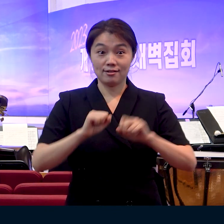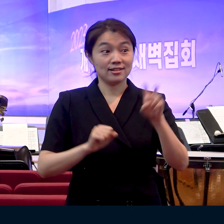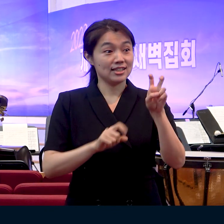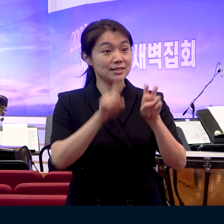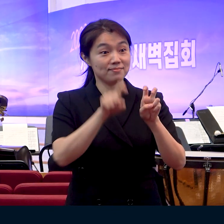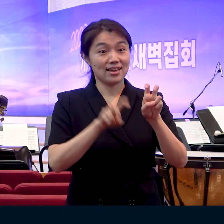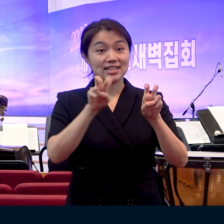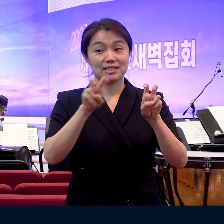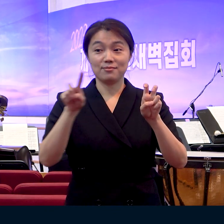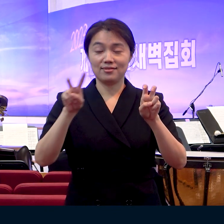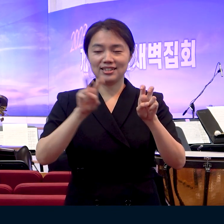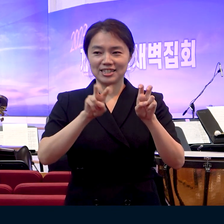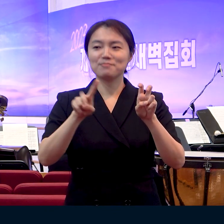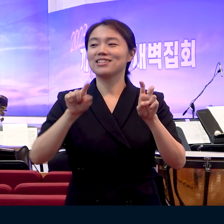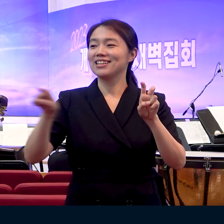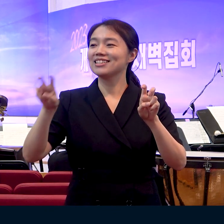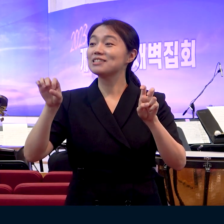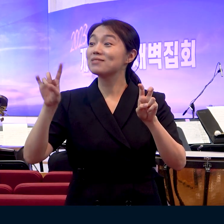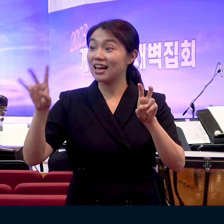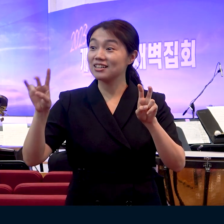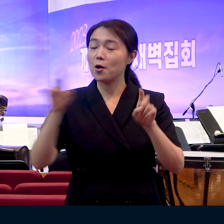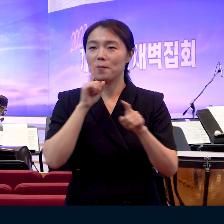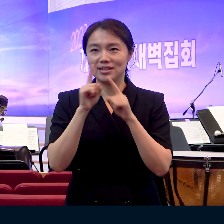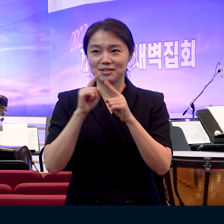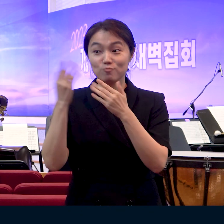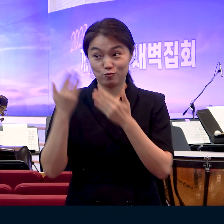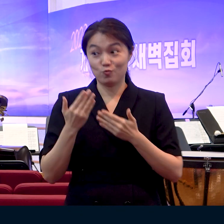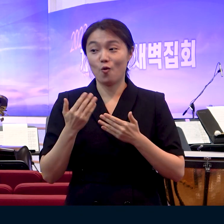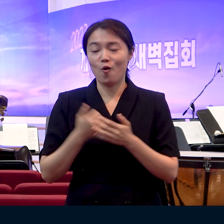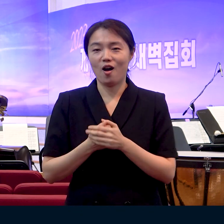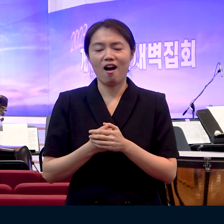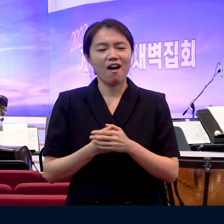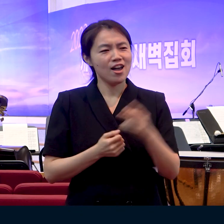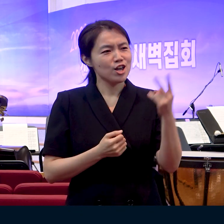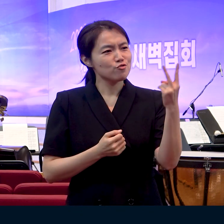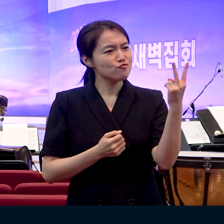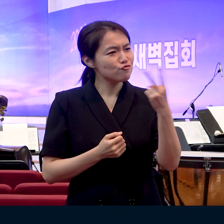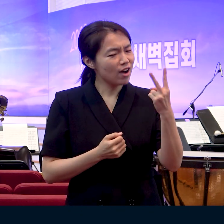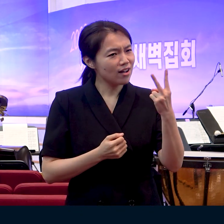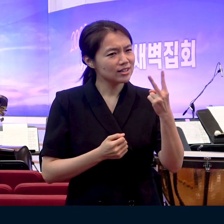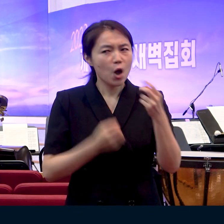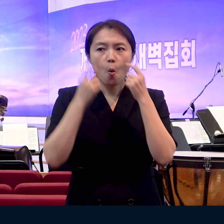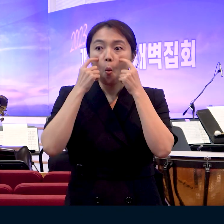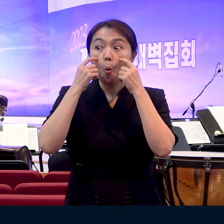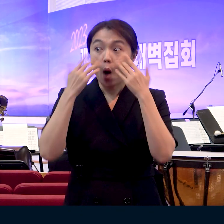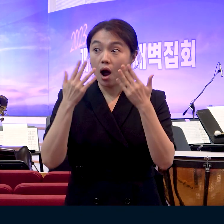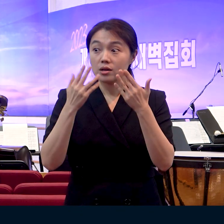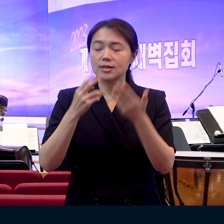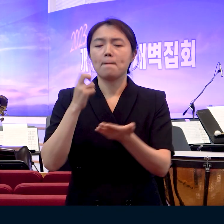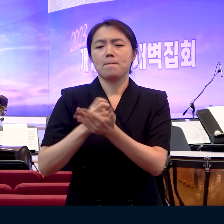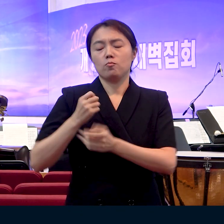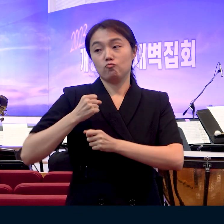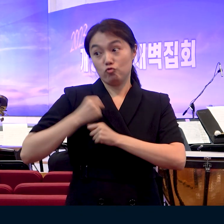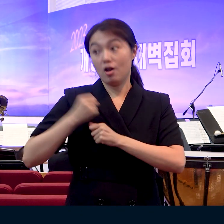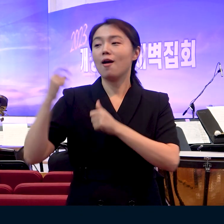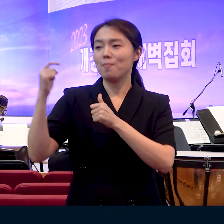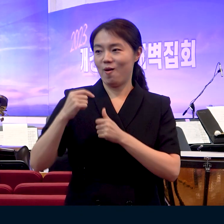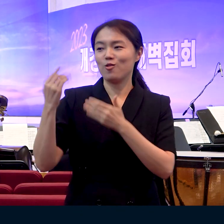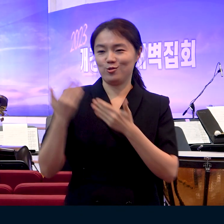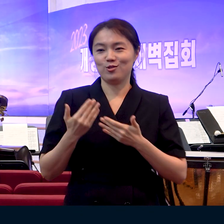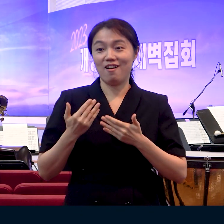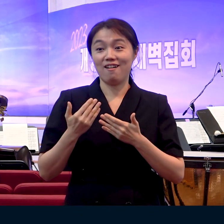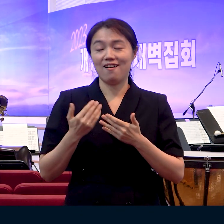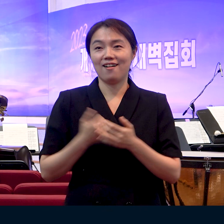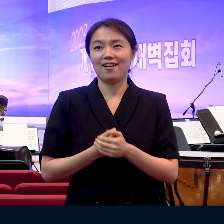이 말씀을 가지고 묵상하게 하시면서 아주 두 가지의 뚜렷한 지침을 주셨습니다.